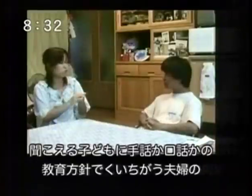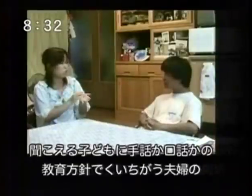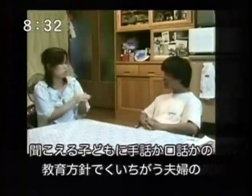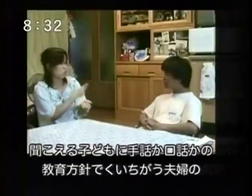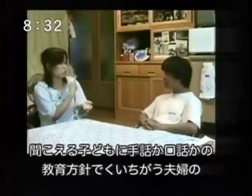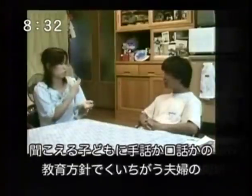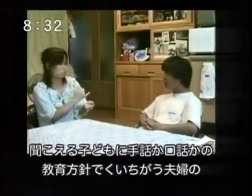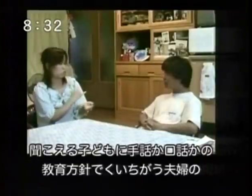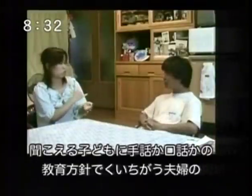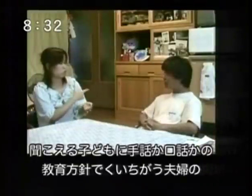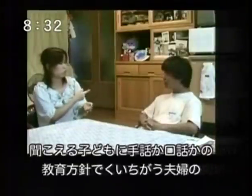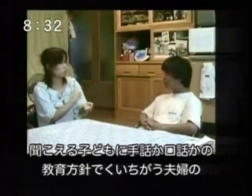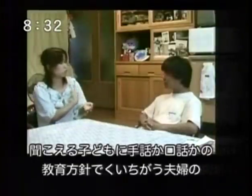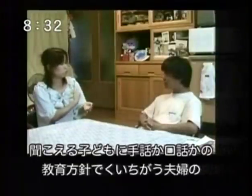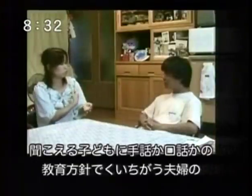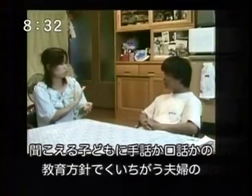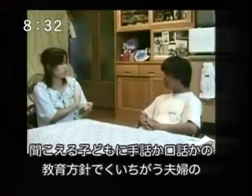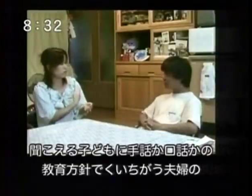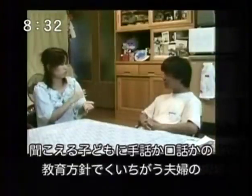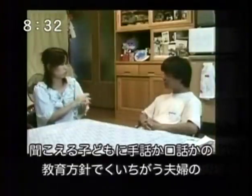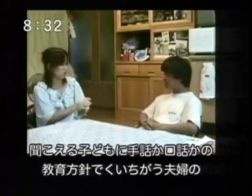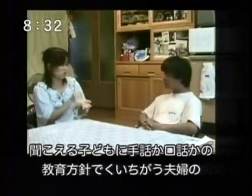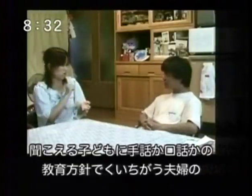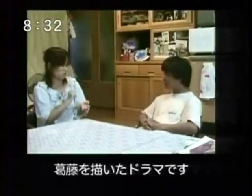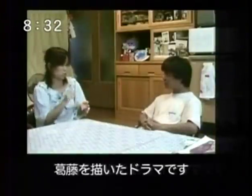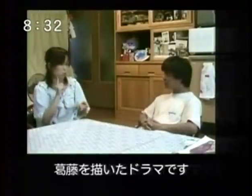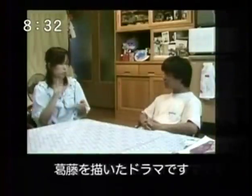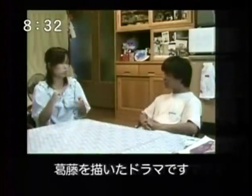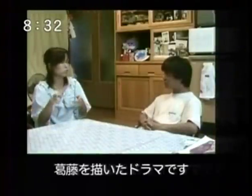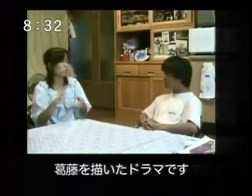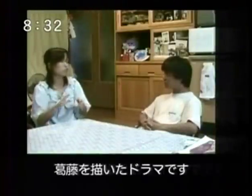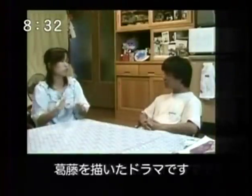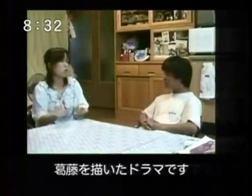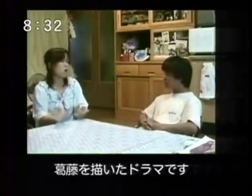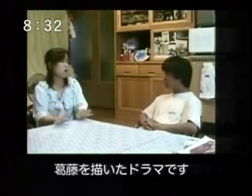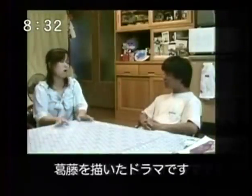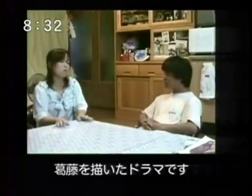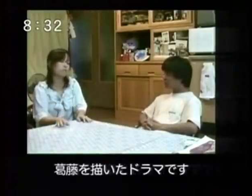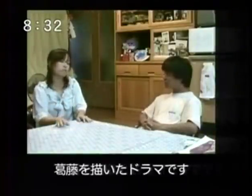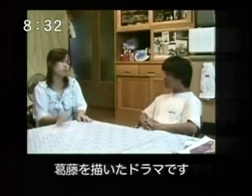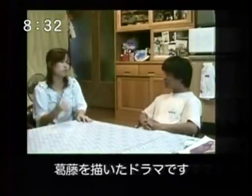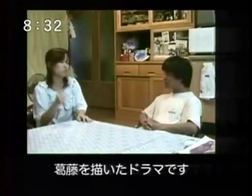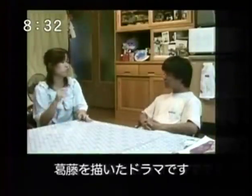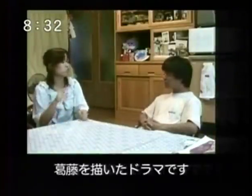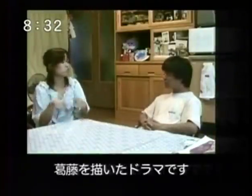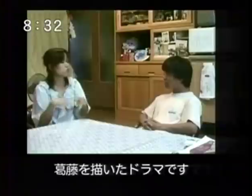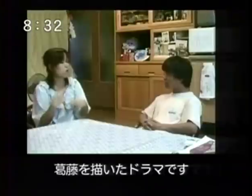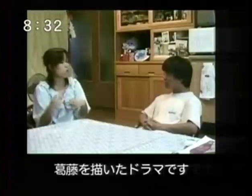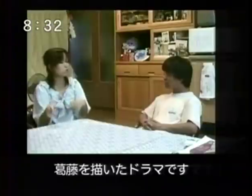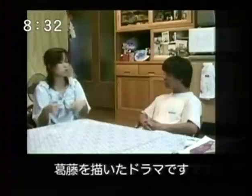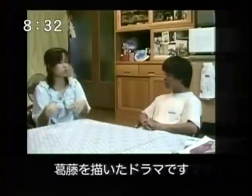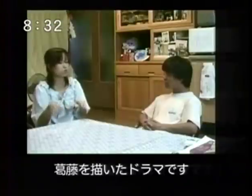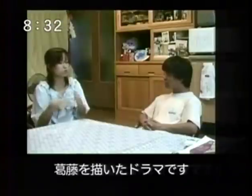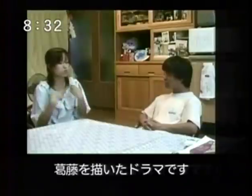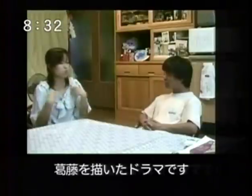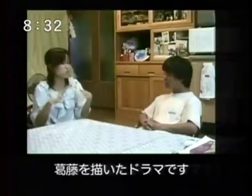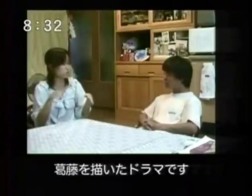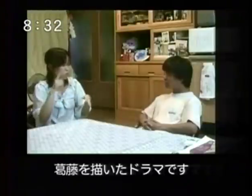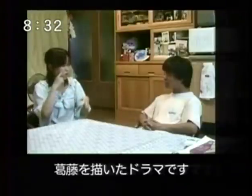聞こえる子どもに手話か口話かの教育方針で食い違う夫婦の葛藤を描いたドラマです